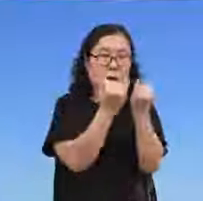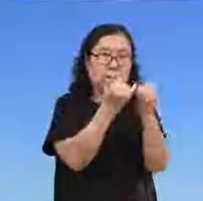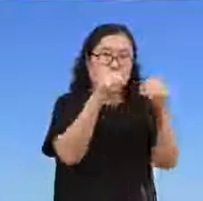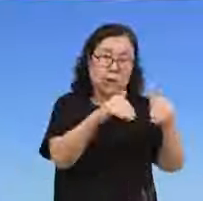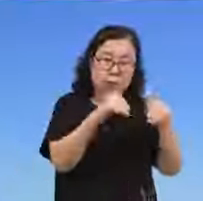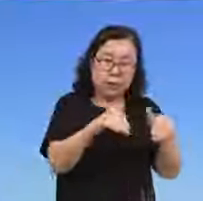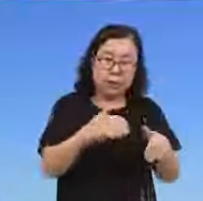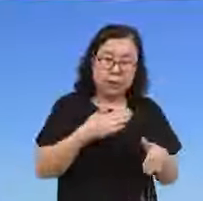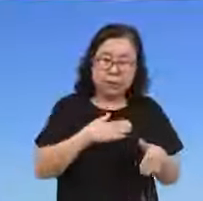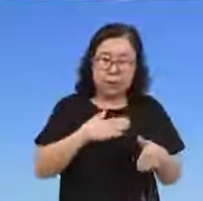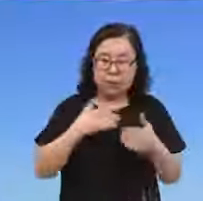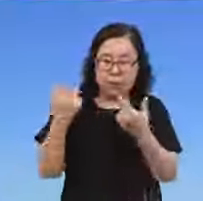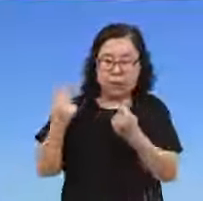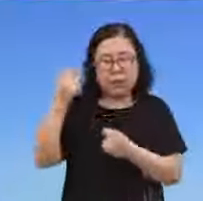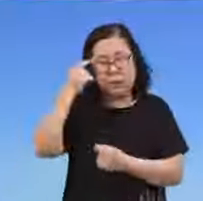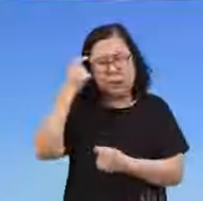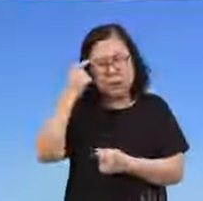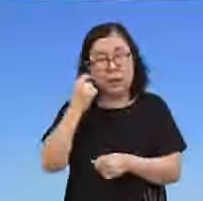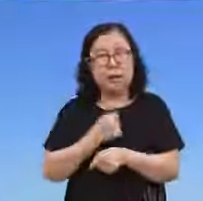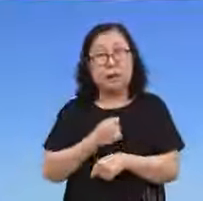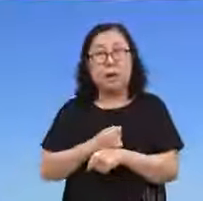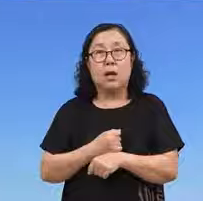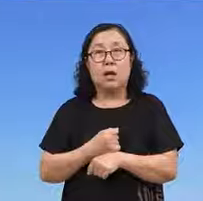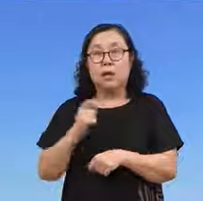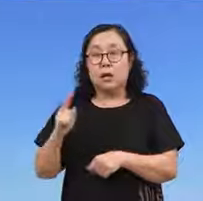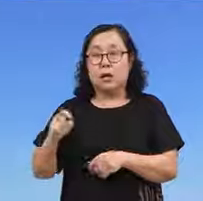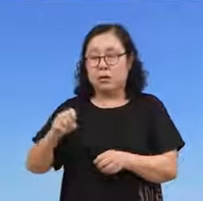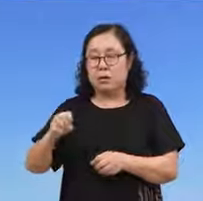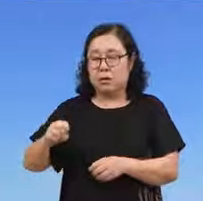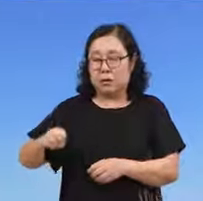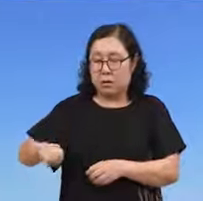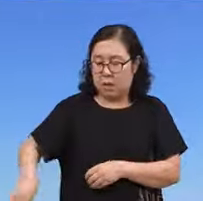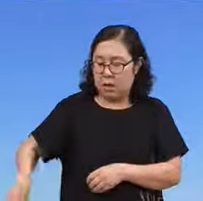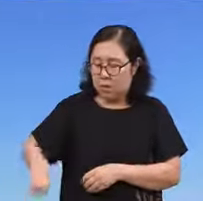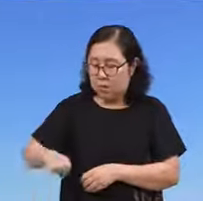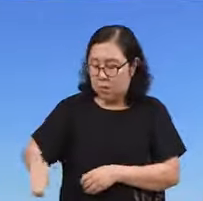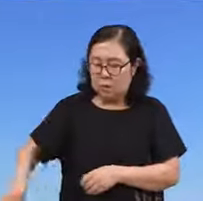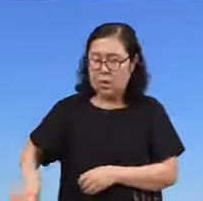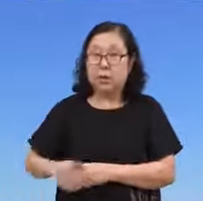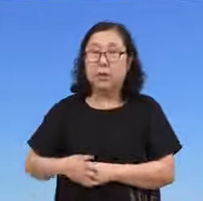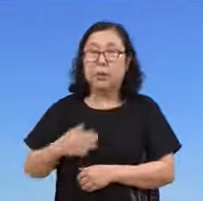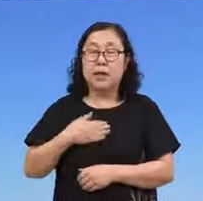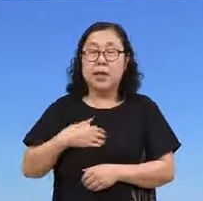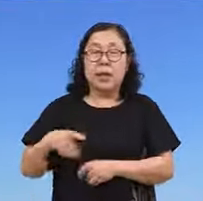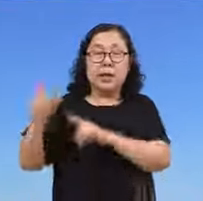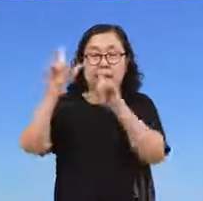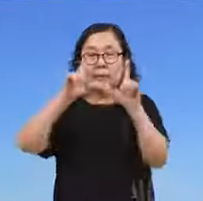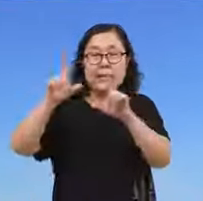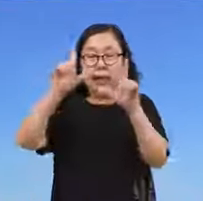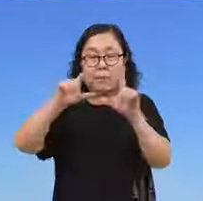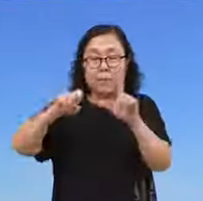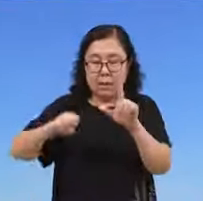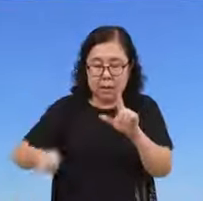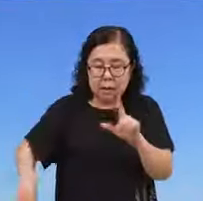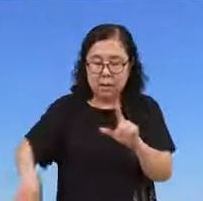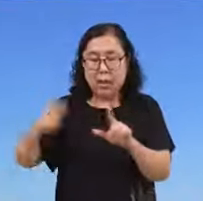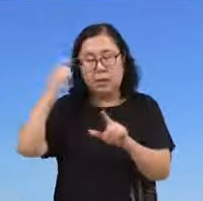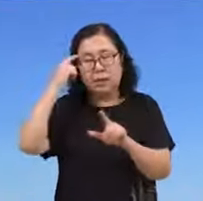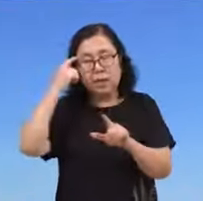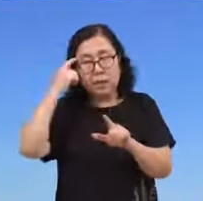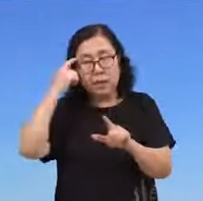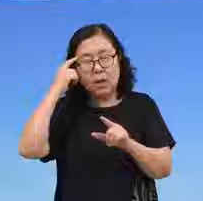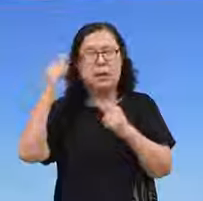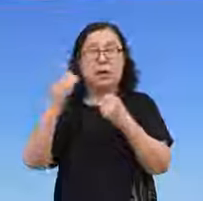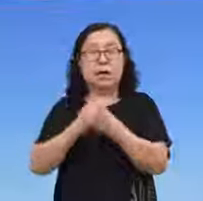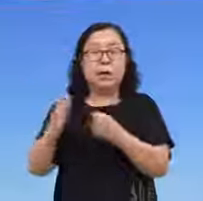것들을 자신과 동일시한 거예요. 그래서 이제 이런 것들을 잃는 것이 자기 인생을 잃는 것이라 생각하고 살았던 거